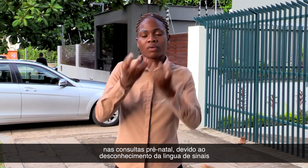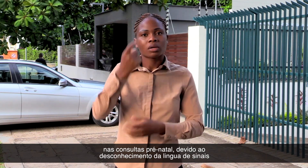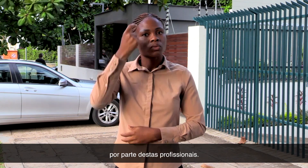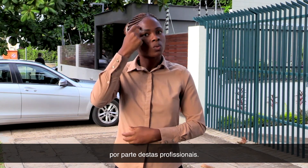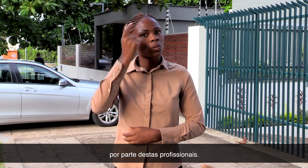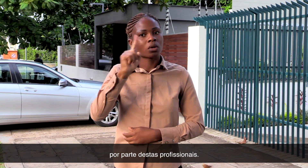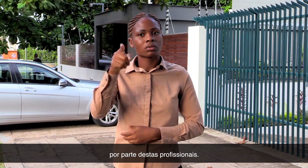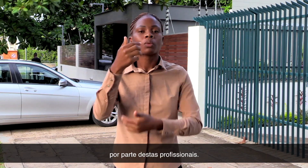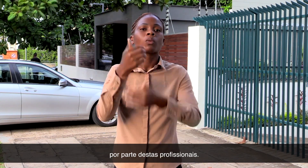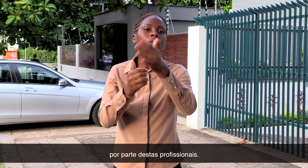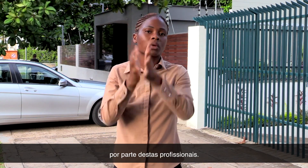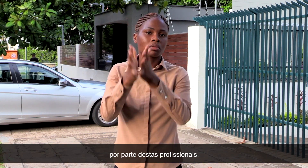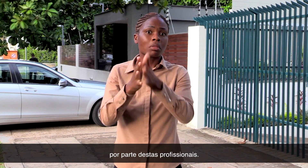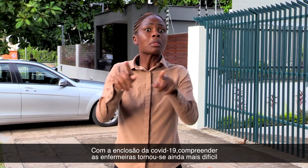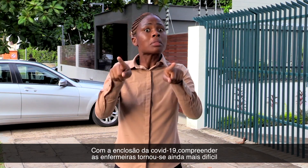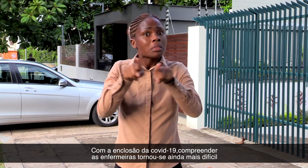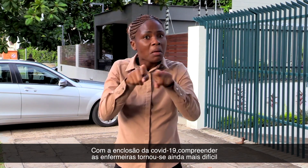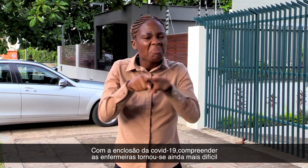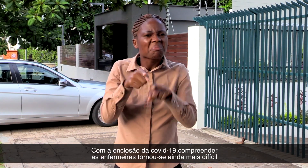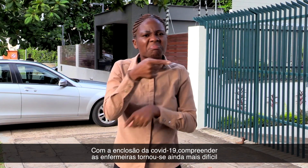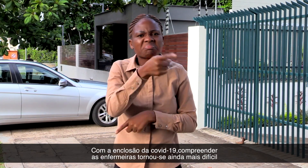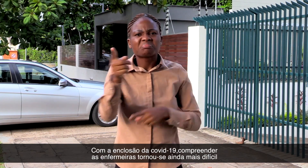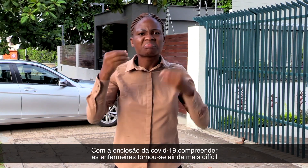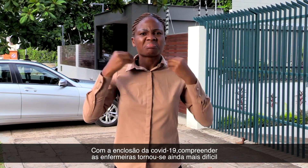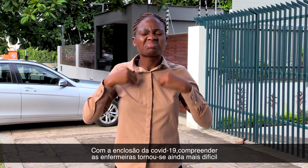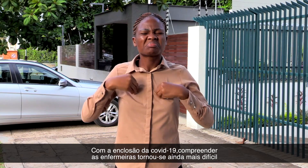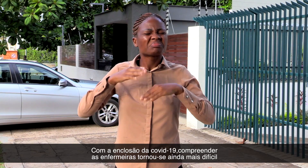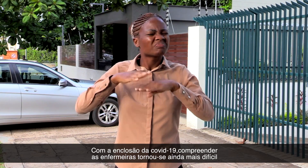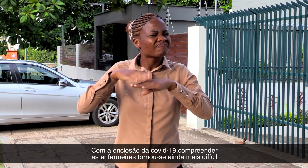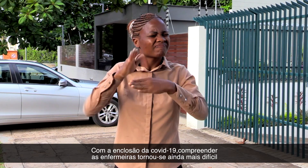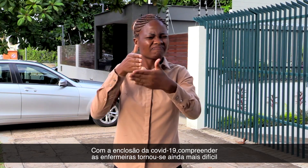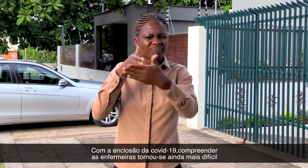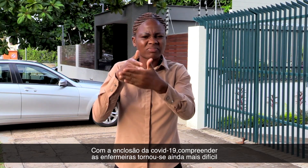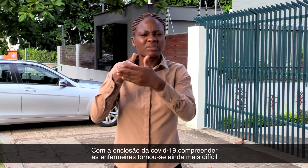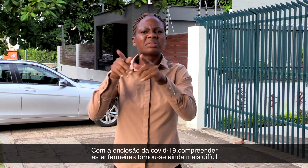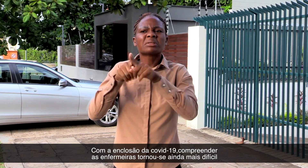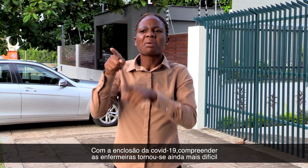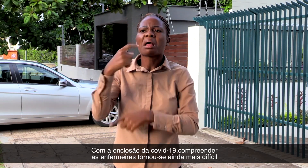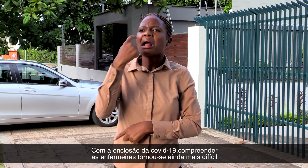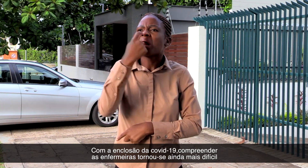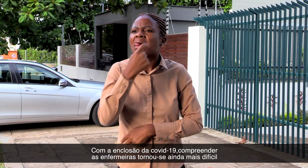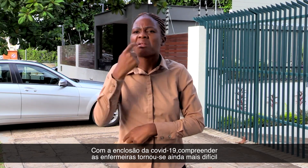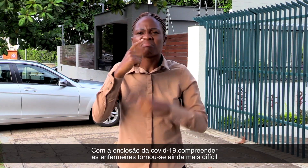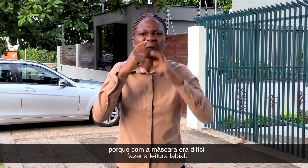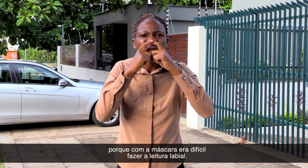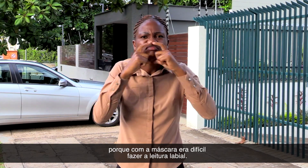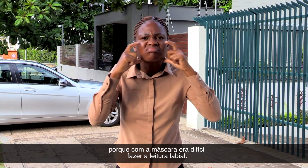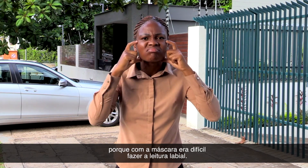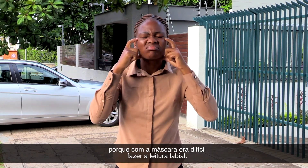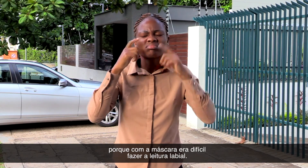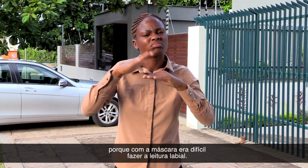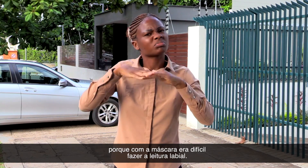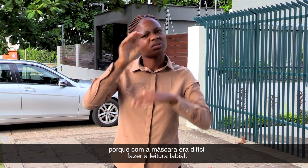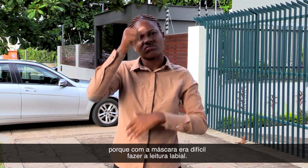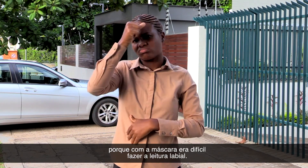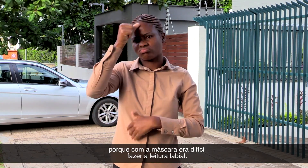língua de sinais por parte destas profissionais. Com a inclusão da Covid-19, compreender as enfermeiras tornou-se ainda mais difícil porque